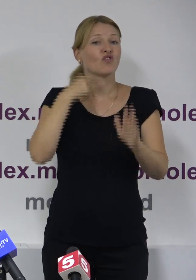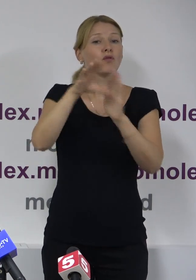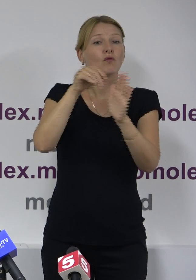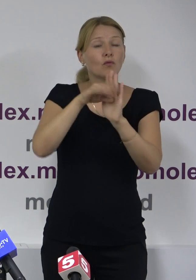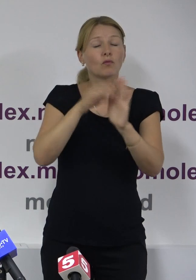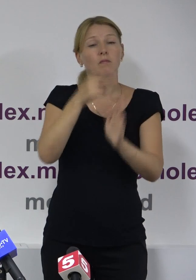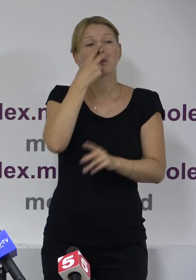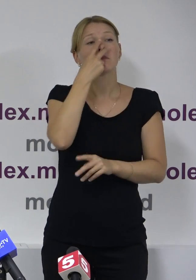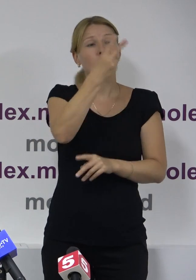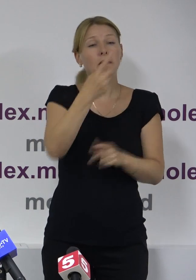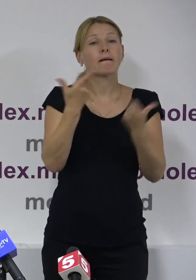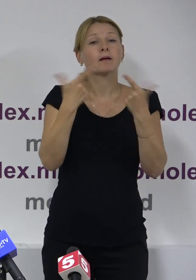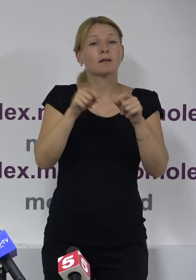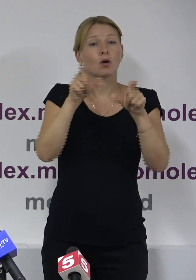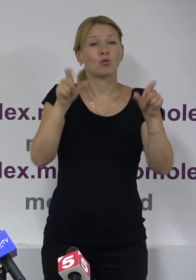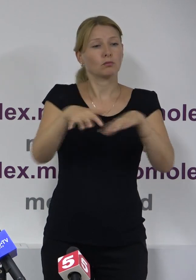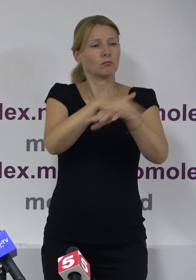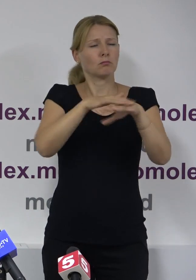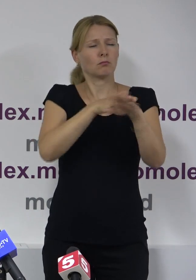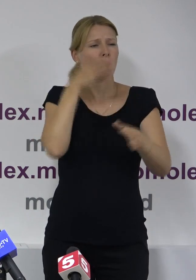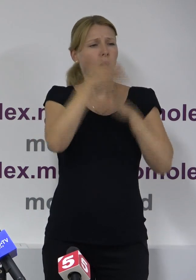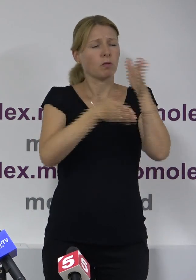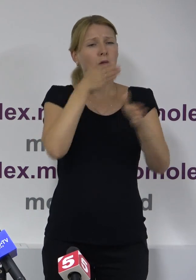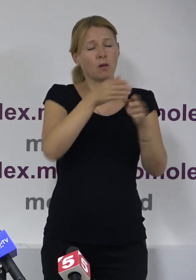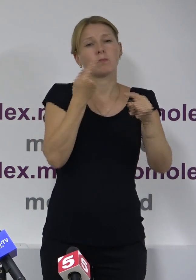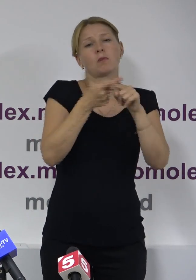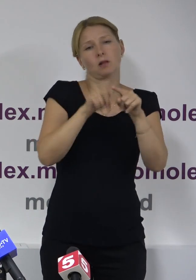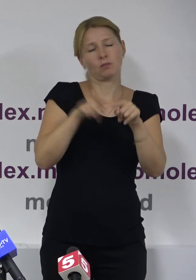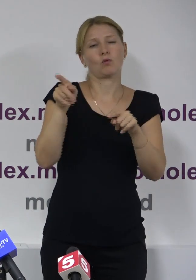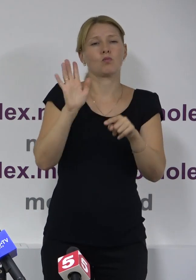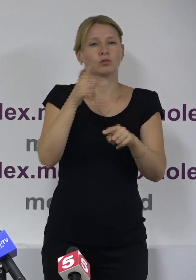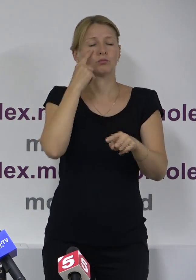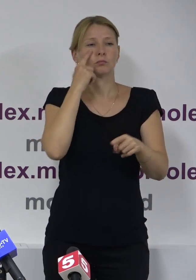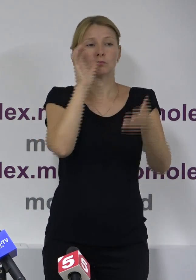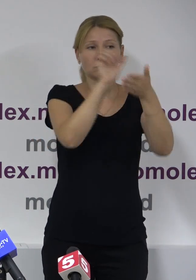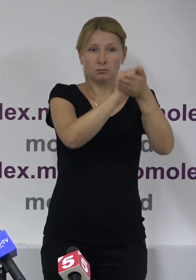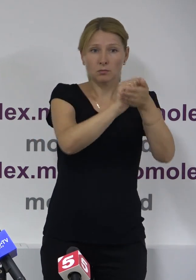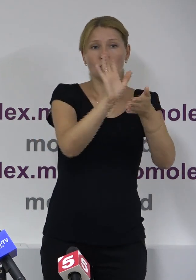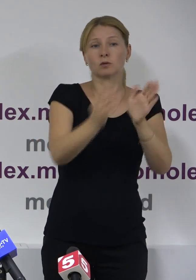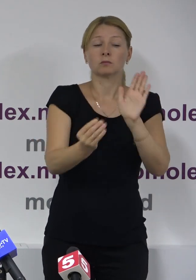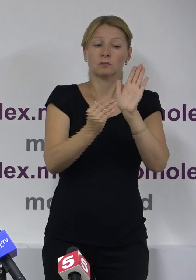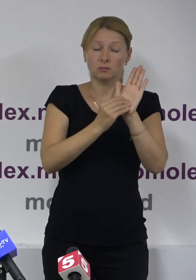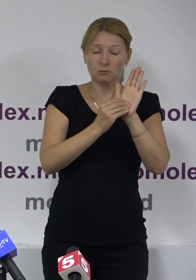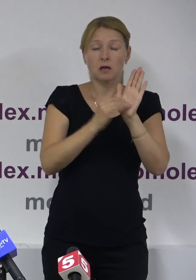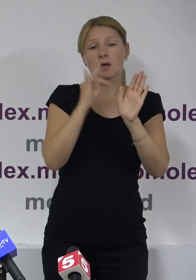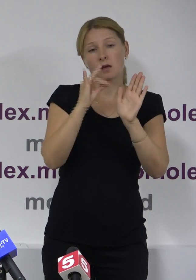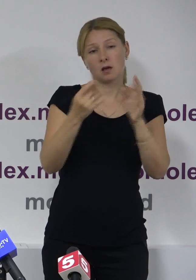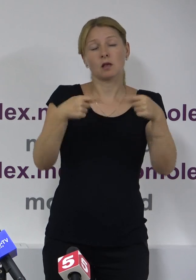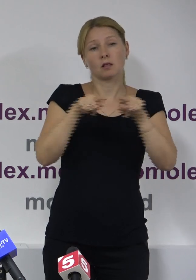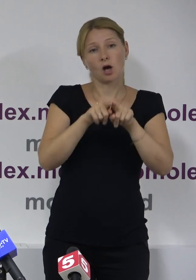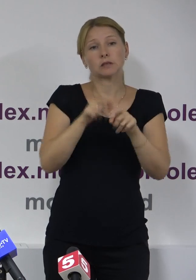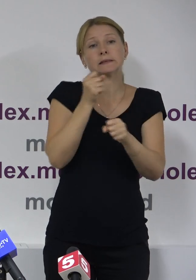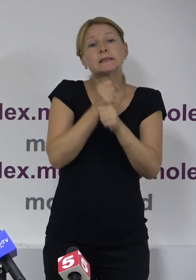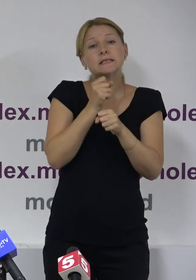parcursul ultimelor 3 scrutinii. Deci se evalua în calcul acest aspect, iar ulterior, pentru a departaja anumite